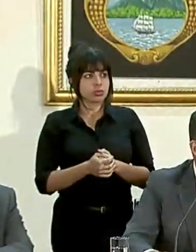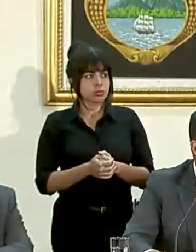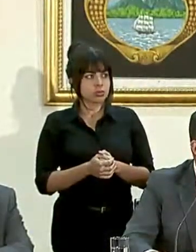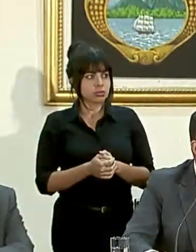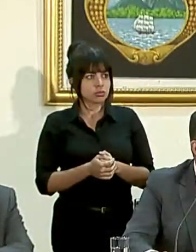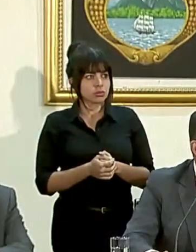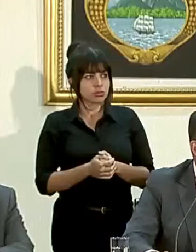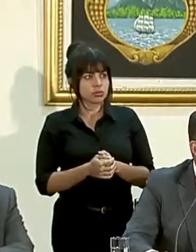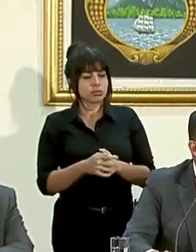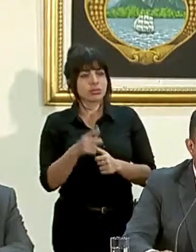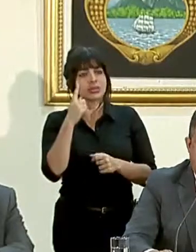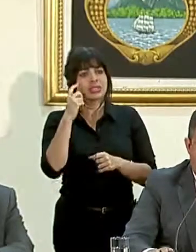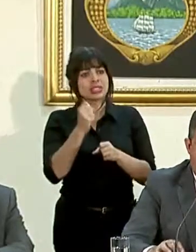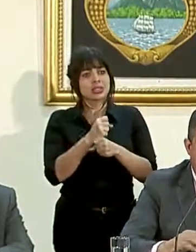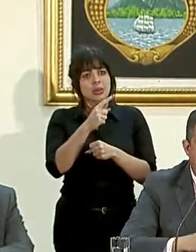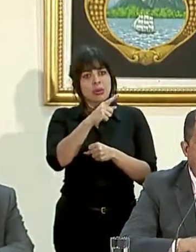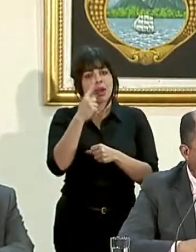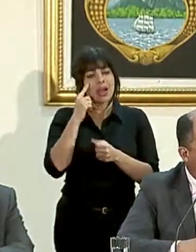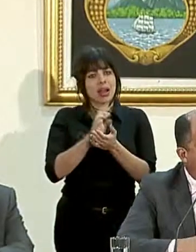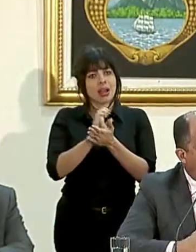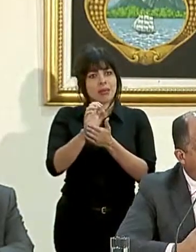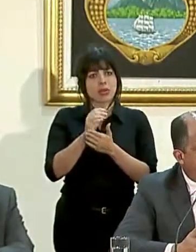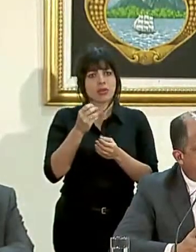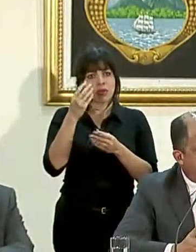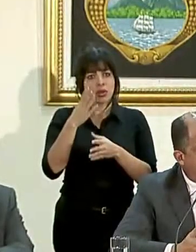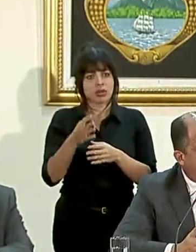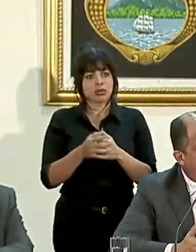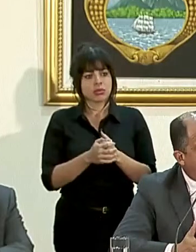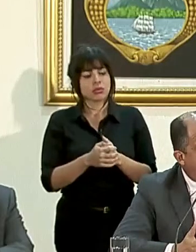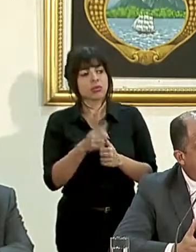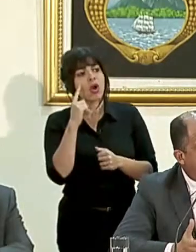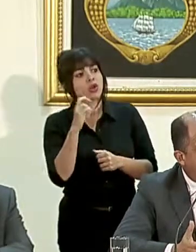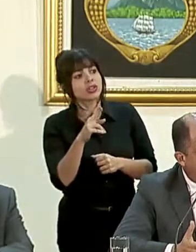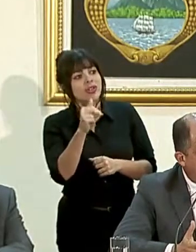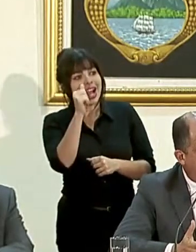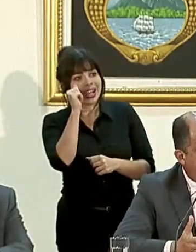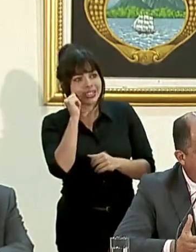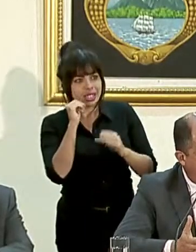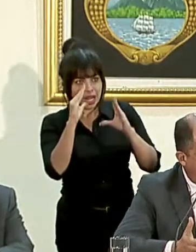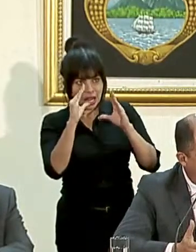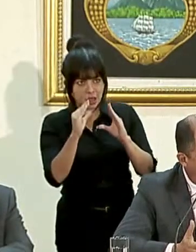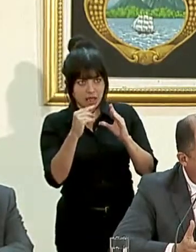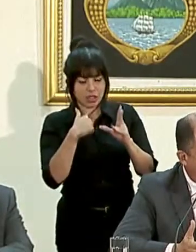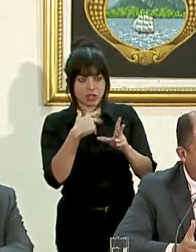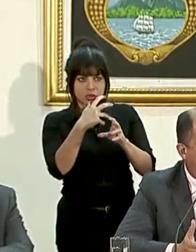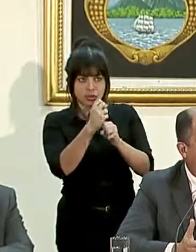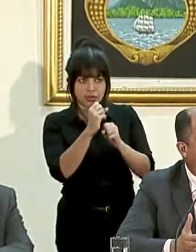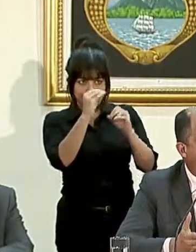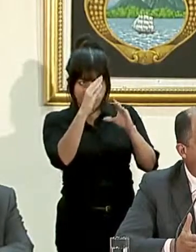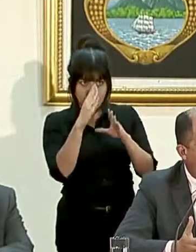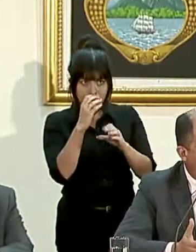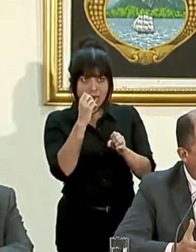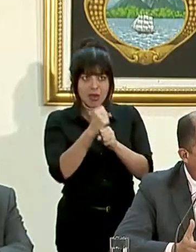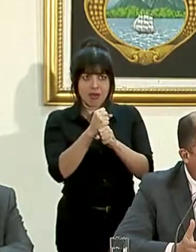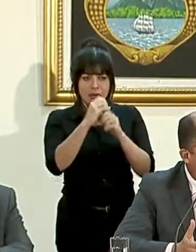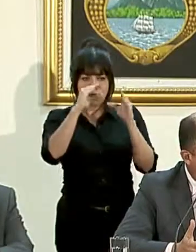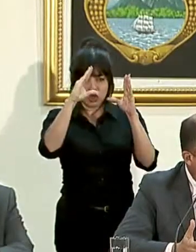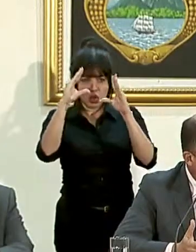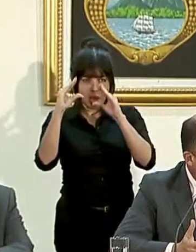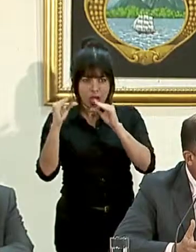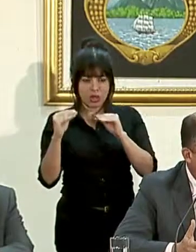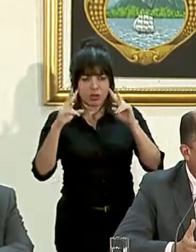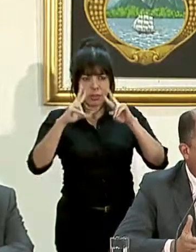evitar que ella pueda ser dispuesta al plenario en la tarde? Vamos a ver, Óscar. Fue ayer en la tarde que recibí el informe, trabajamos toda la noche